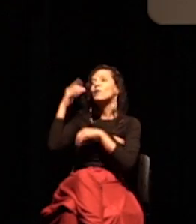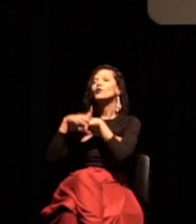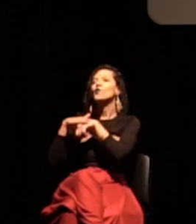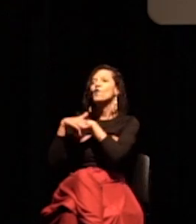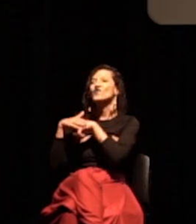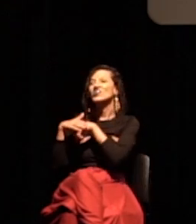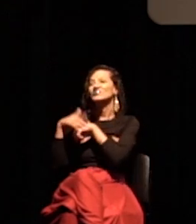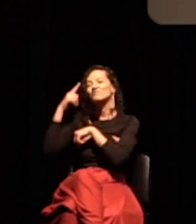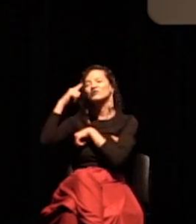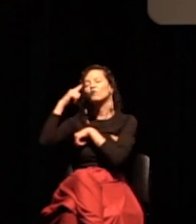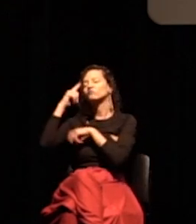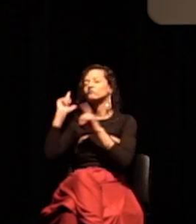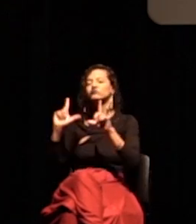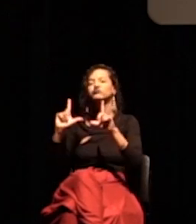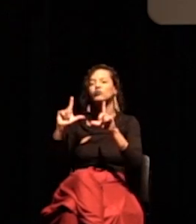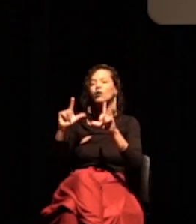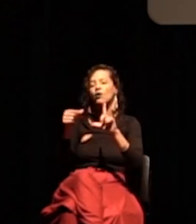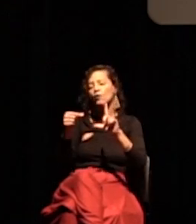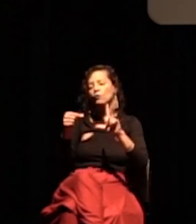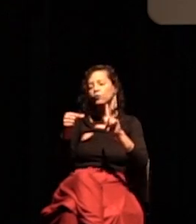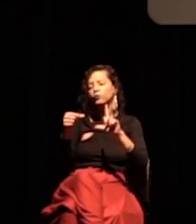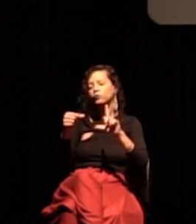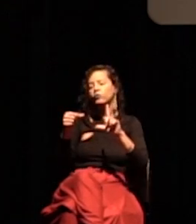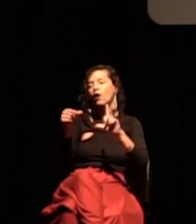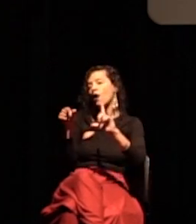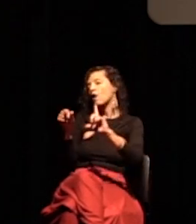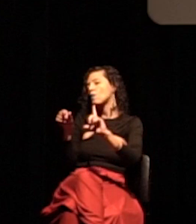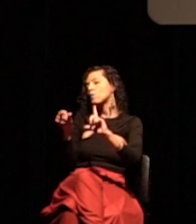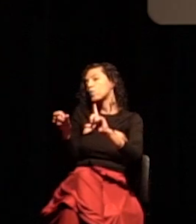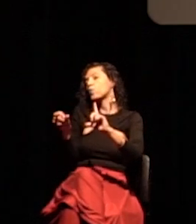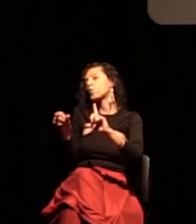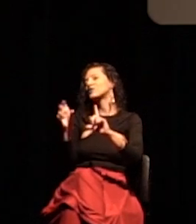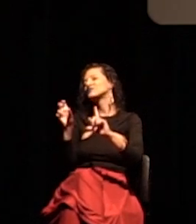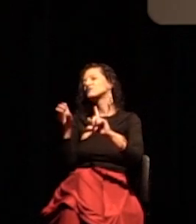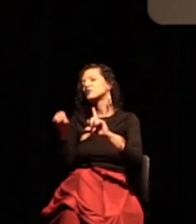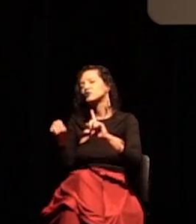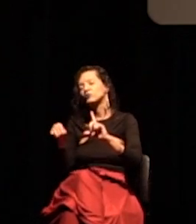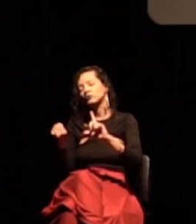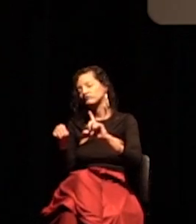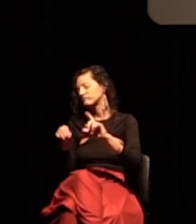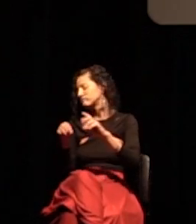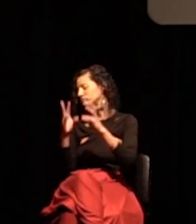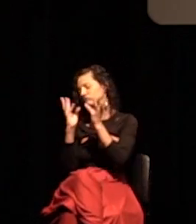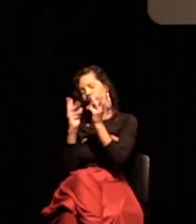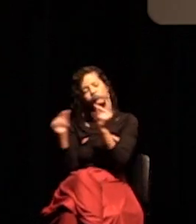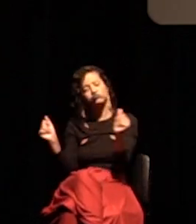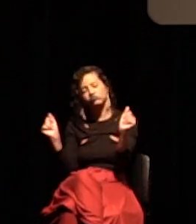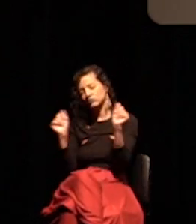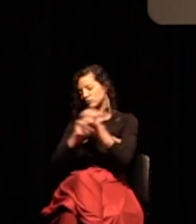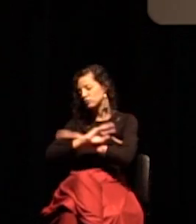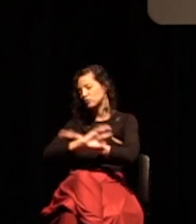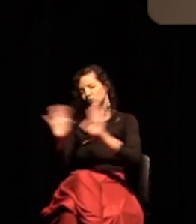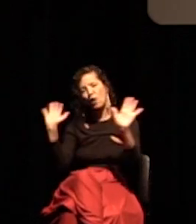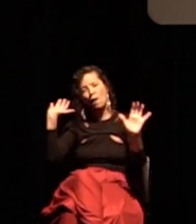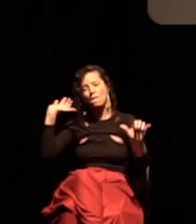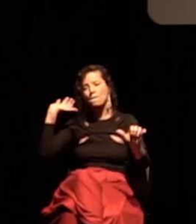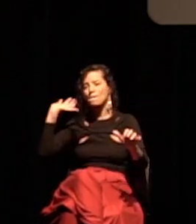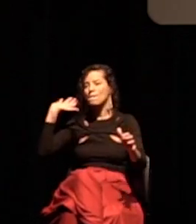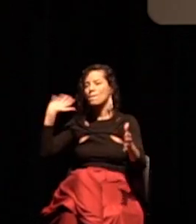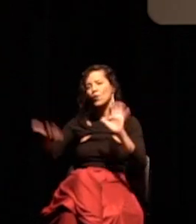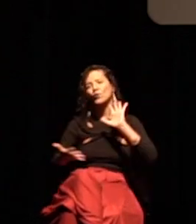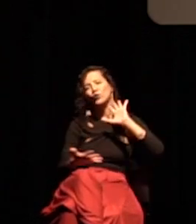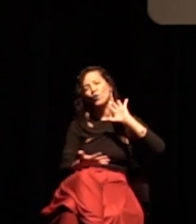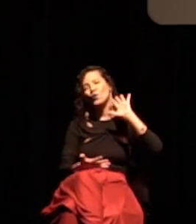conversa, mudava 5 centímetros, desconstrói, cai, né, toda